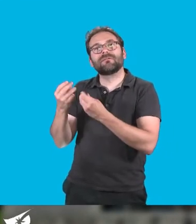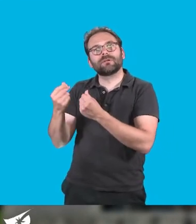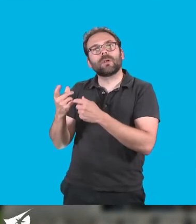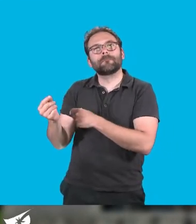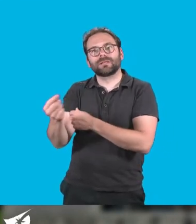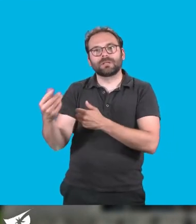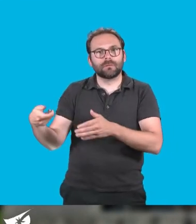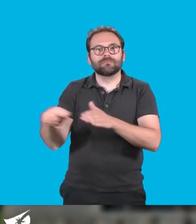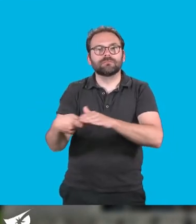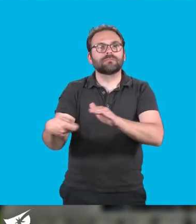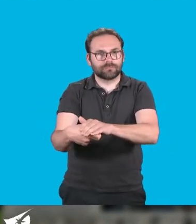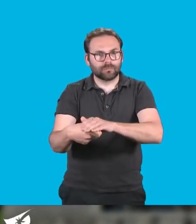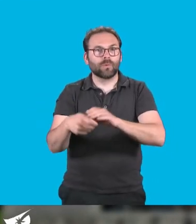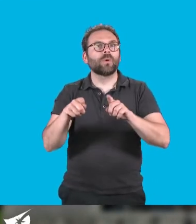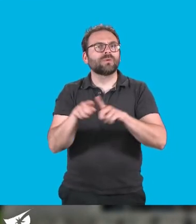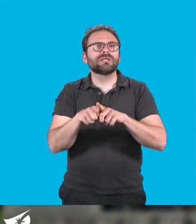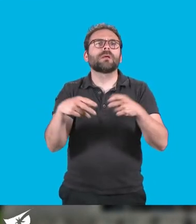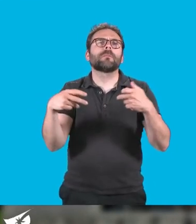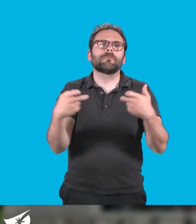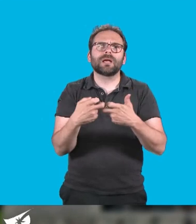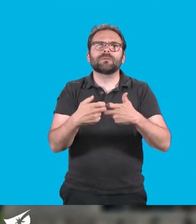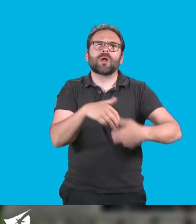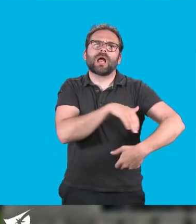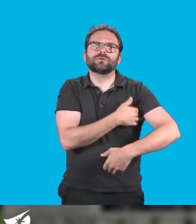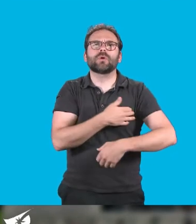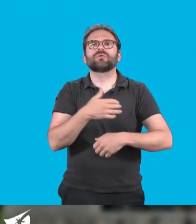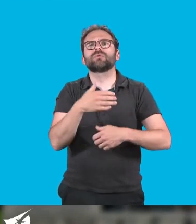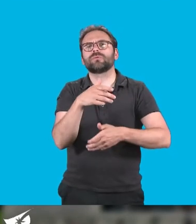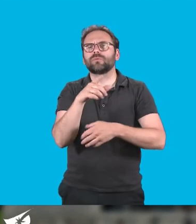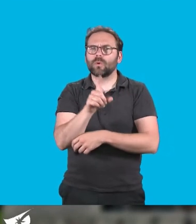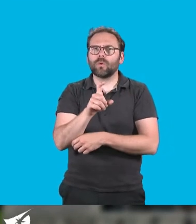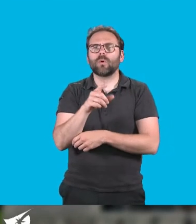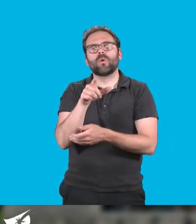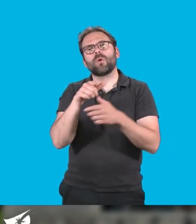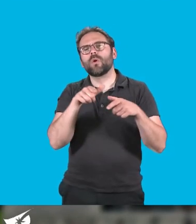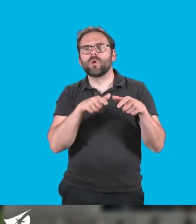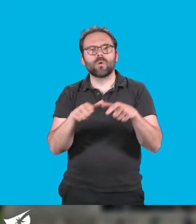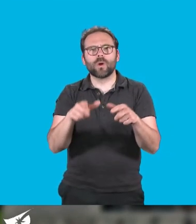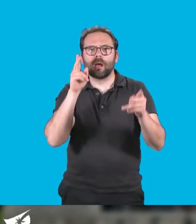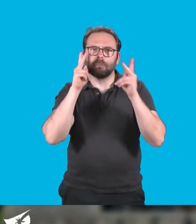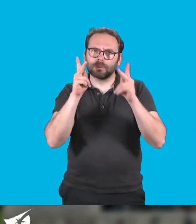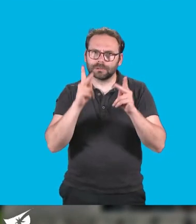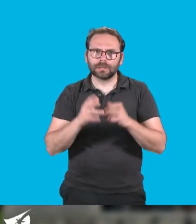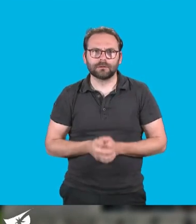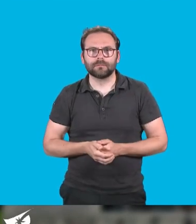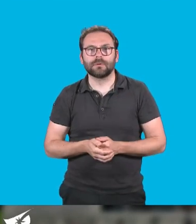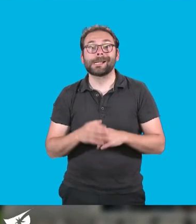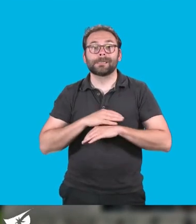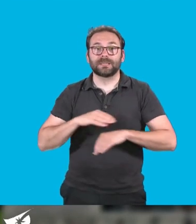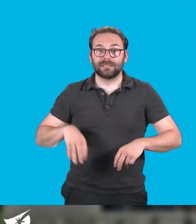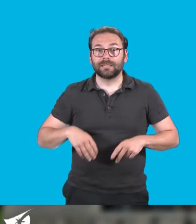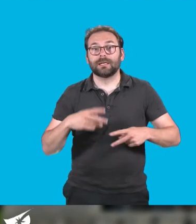partenaires. Je vous évoquais tout à l'heure, par exemple, l'agence de l'eau Loire-Bretagne. Dernière vignette de